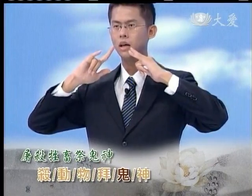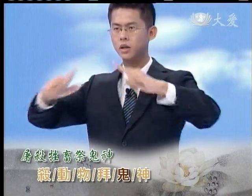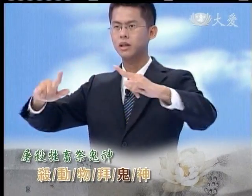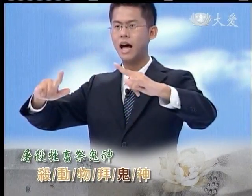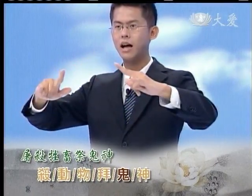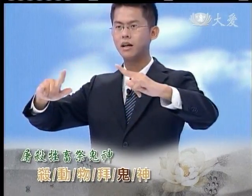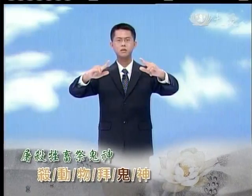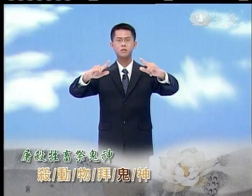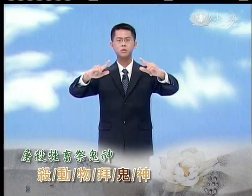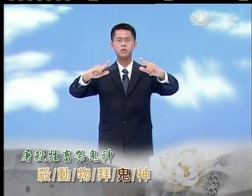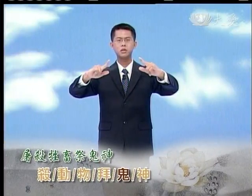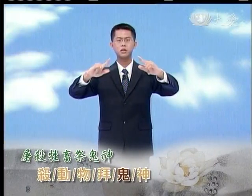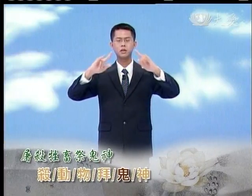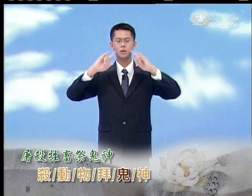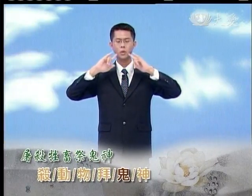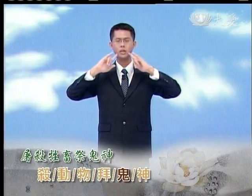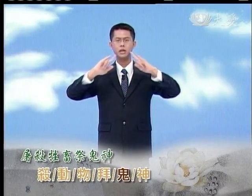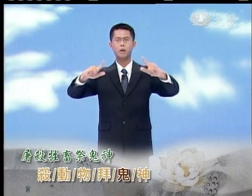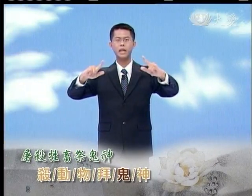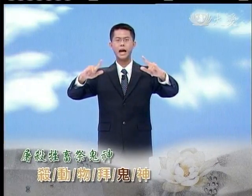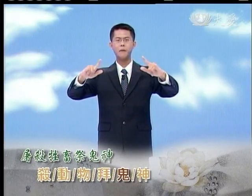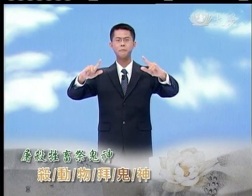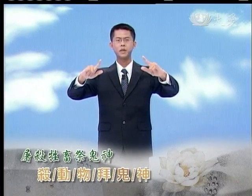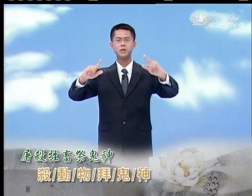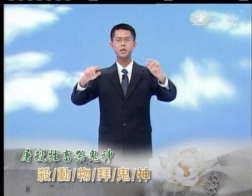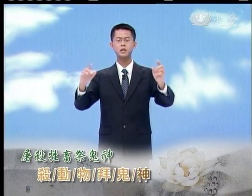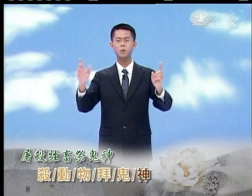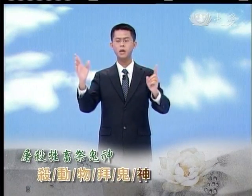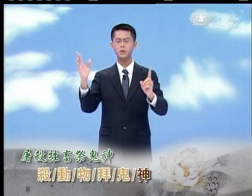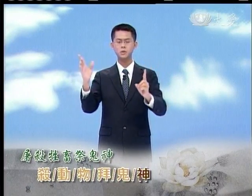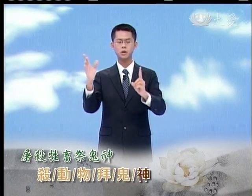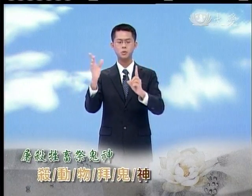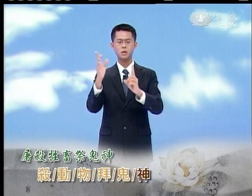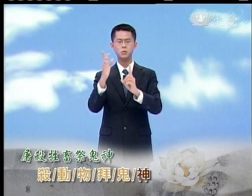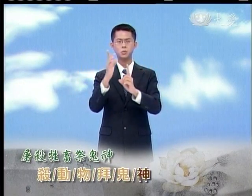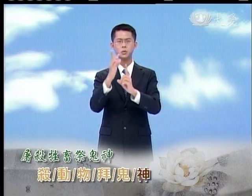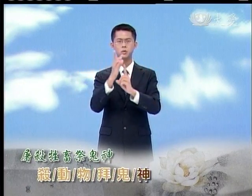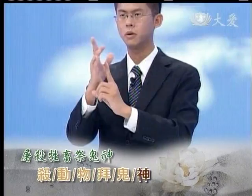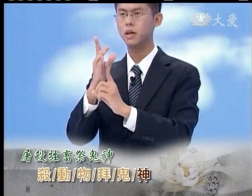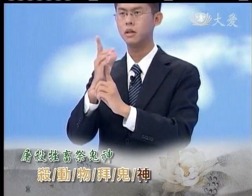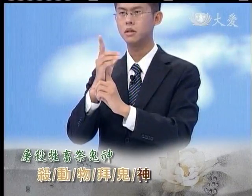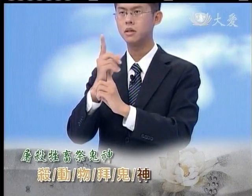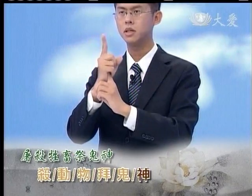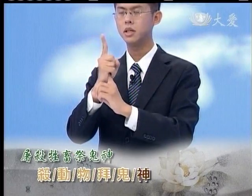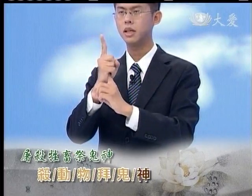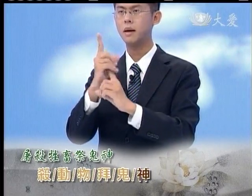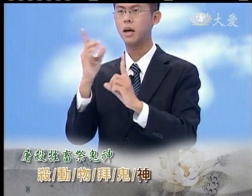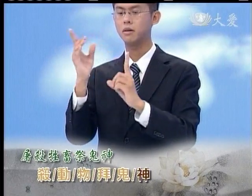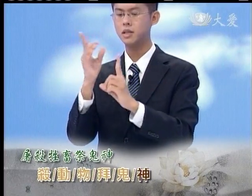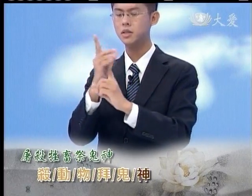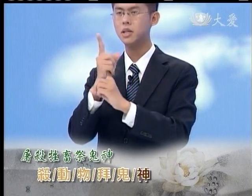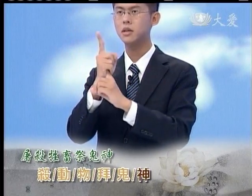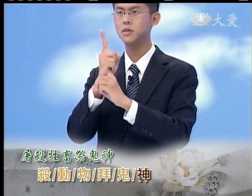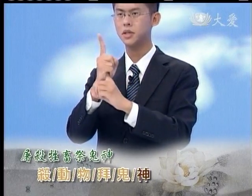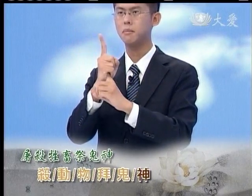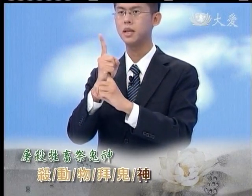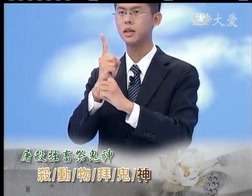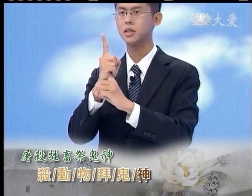一拉，就是鬼的獠牙。神的话，右手抓住左手的食指，代表精神神明的